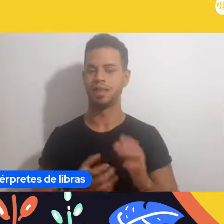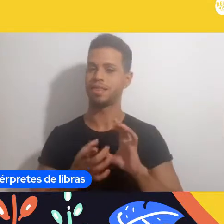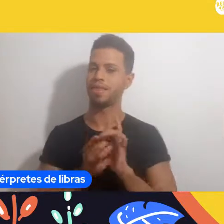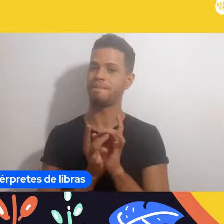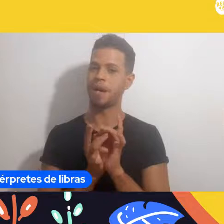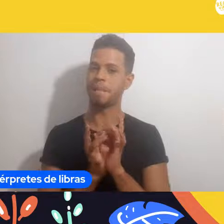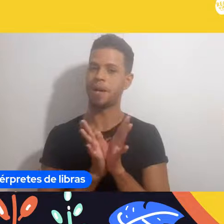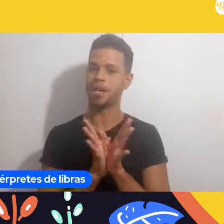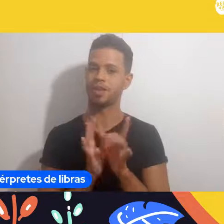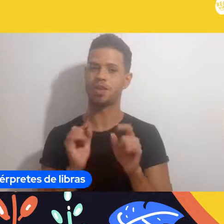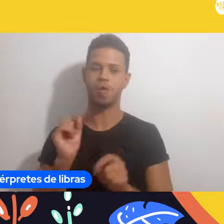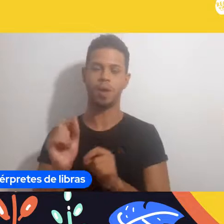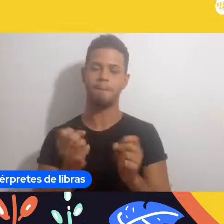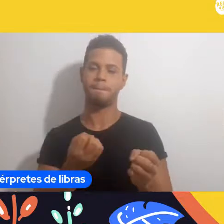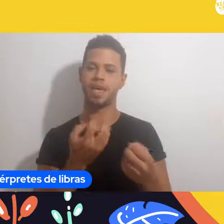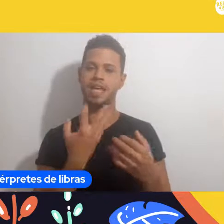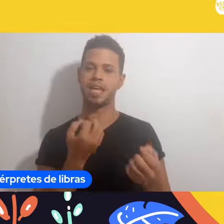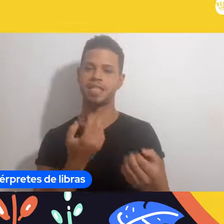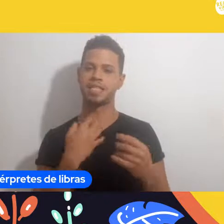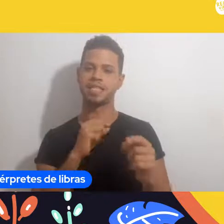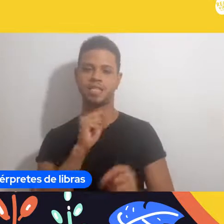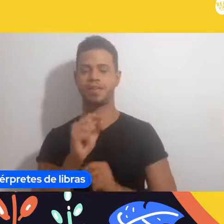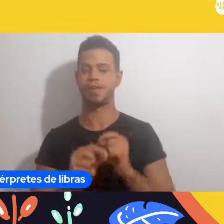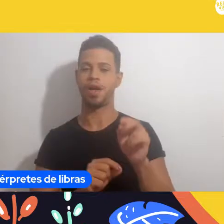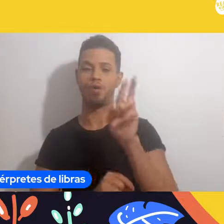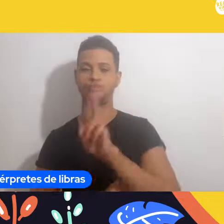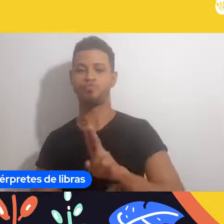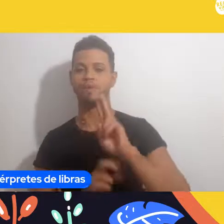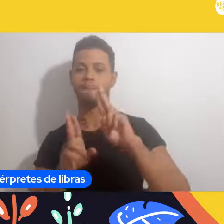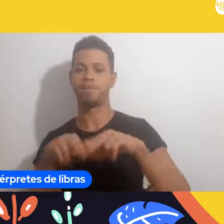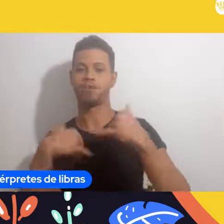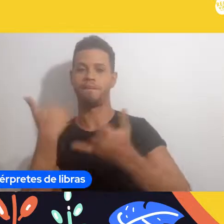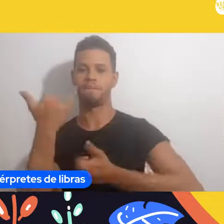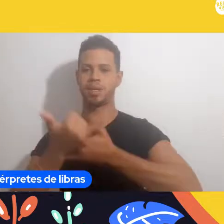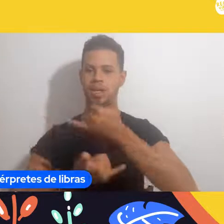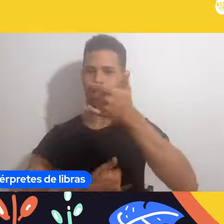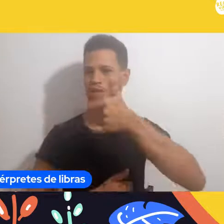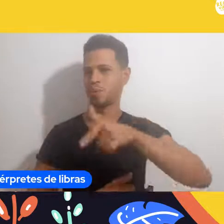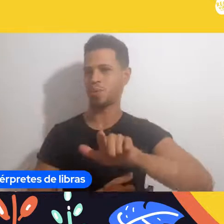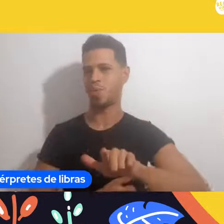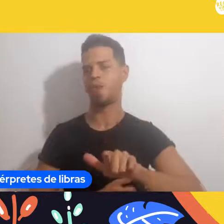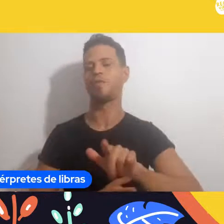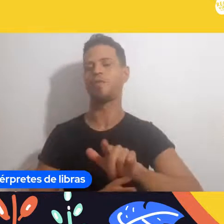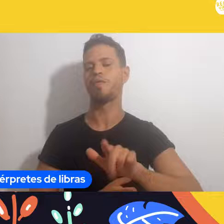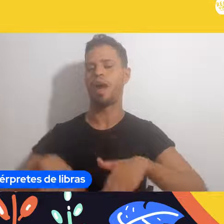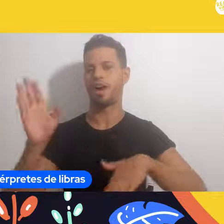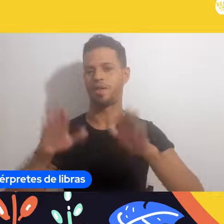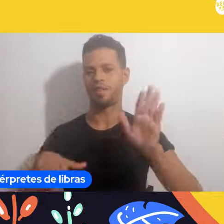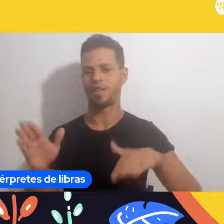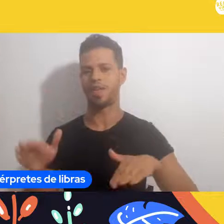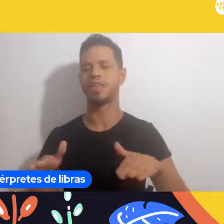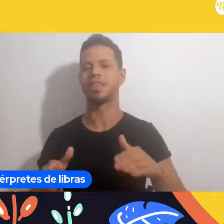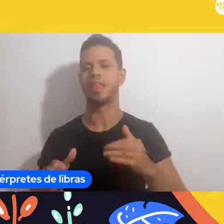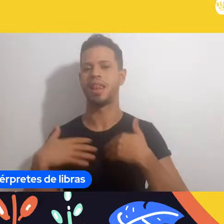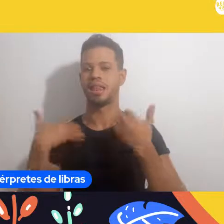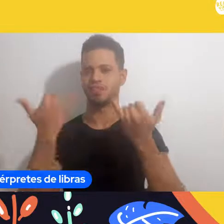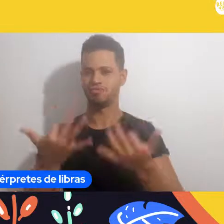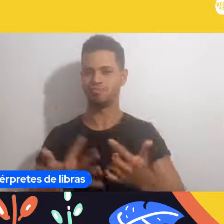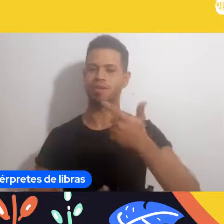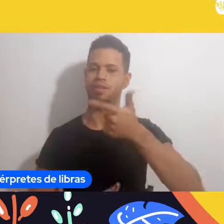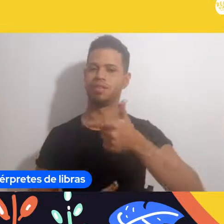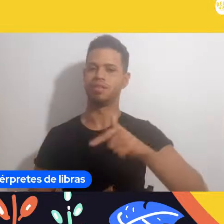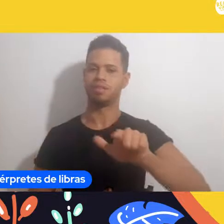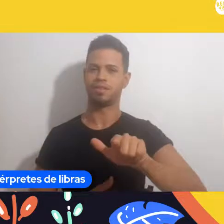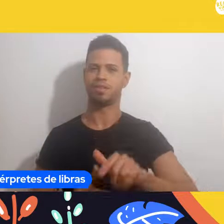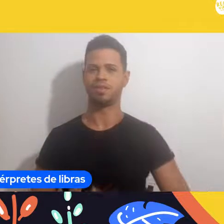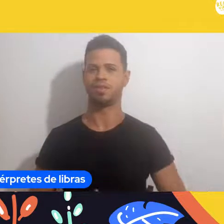me ensinam a reutilizar os brinquedos. Às vezes eu monto de um jeito e elas reconstroem, e isso é muito